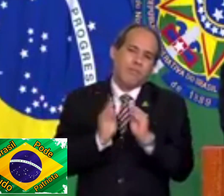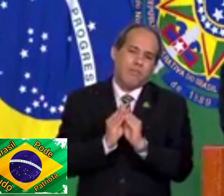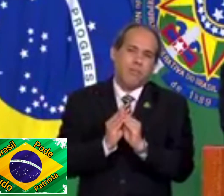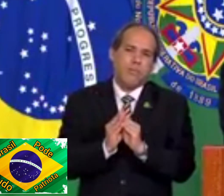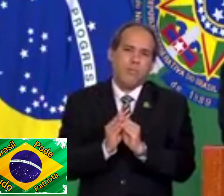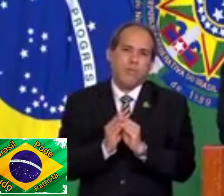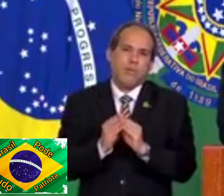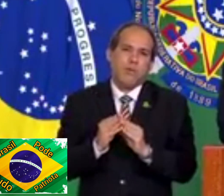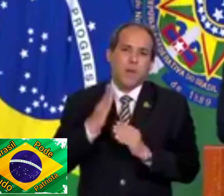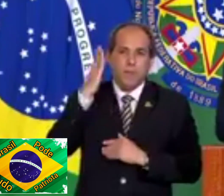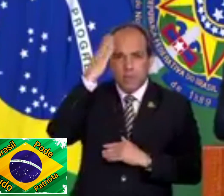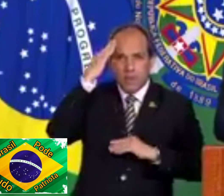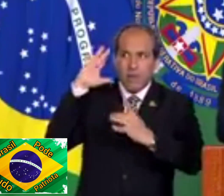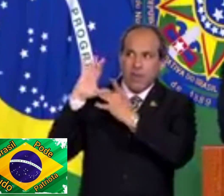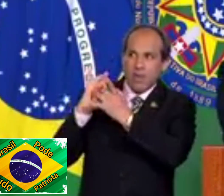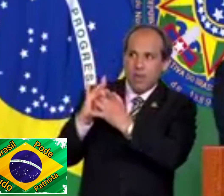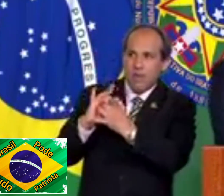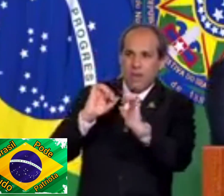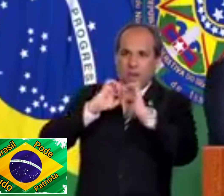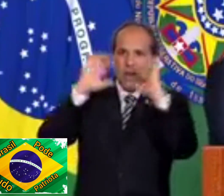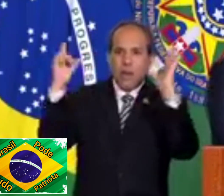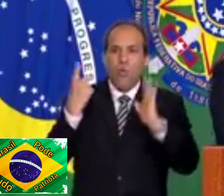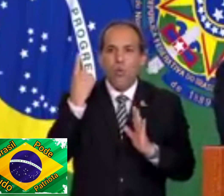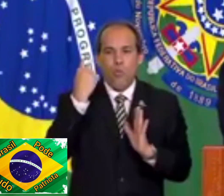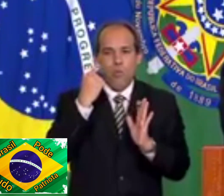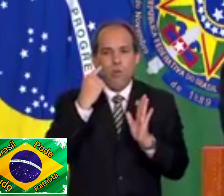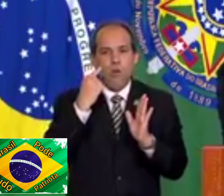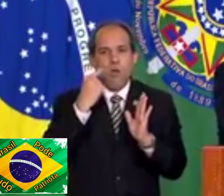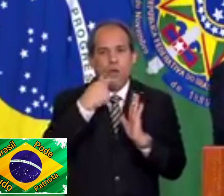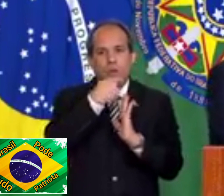bíblica que eu quero resumi-la.